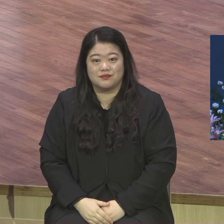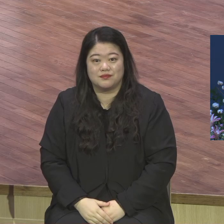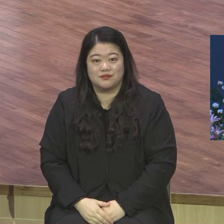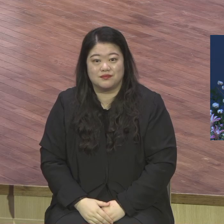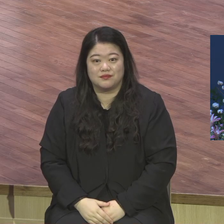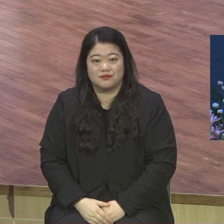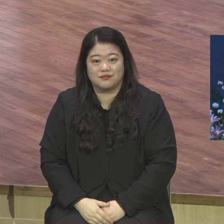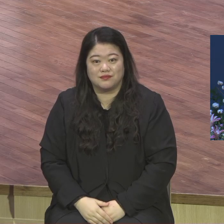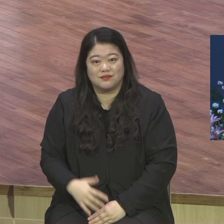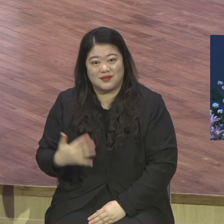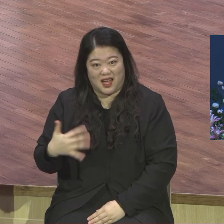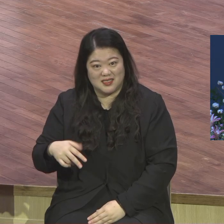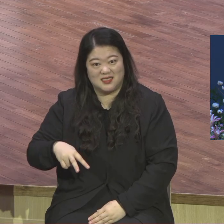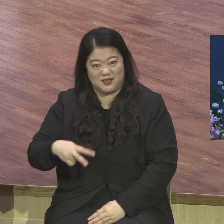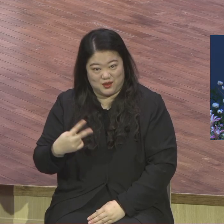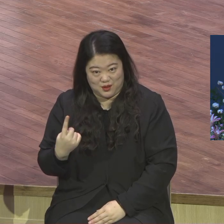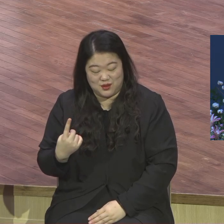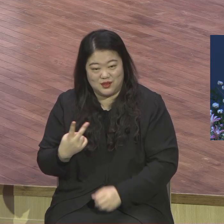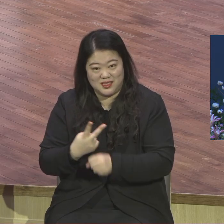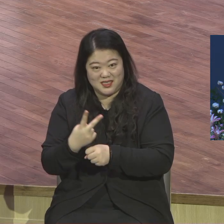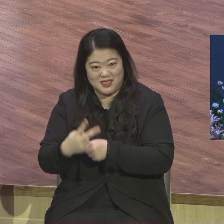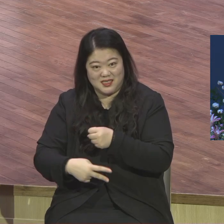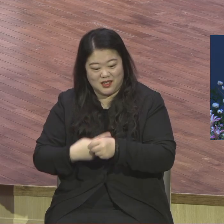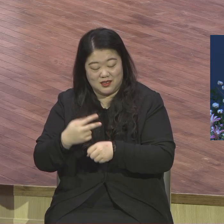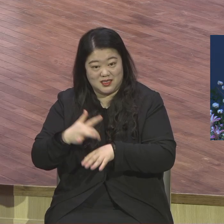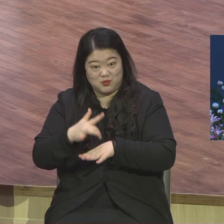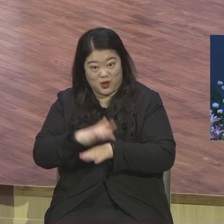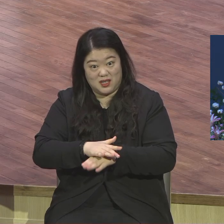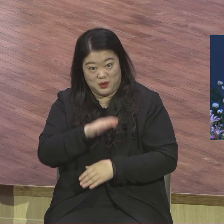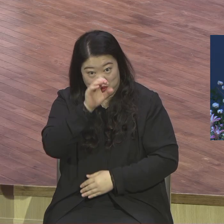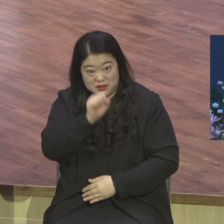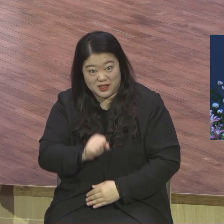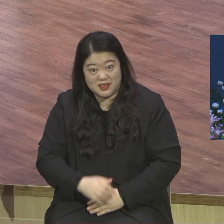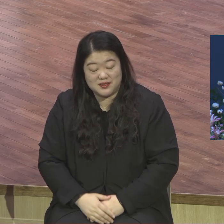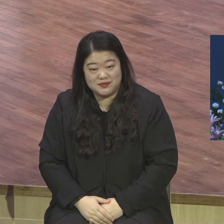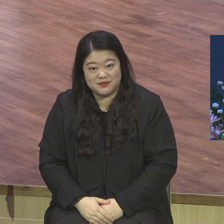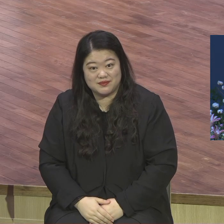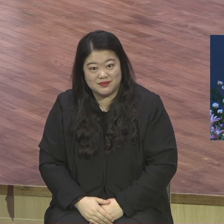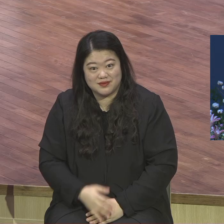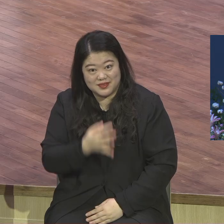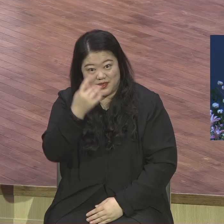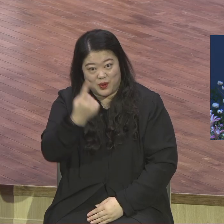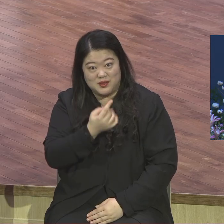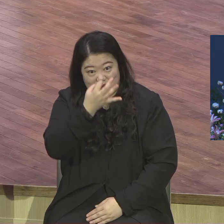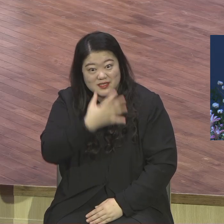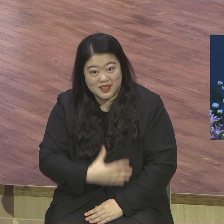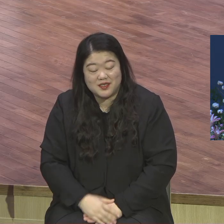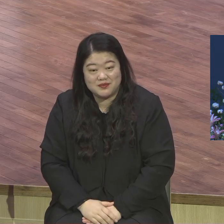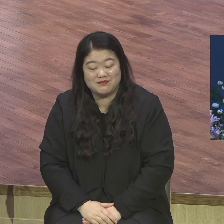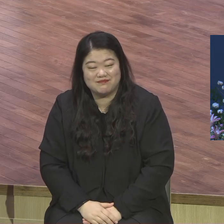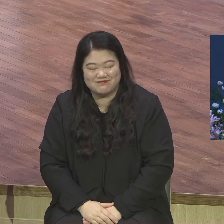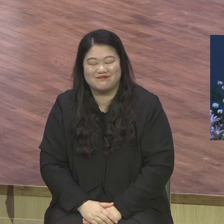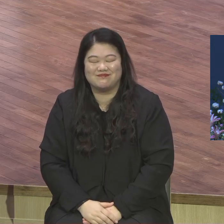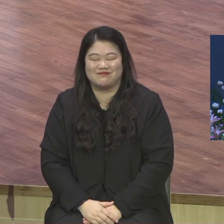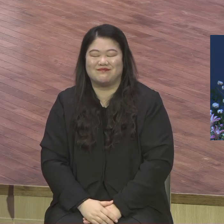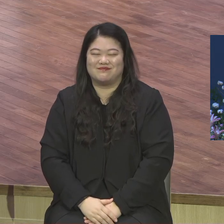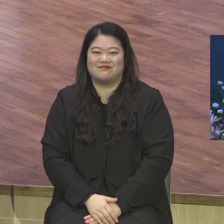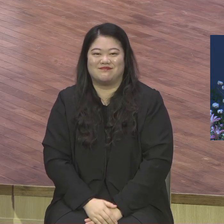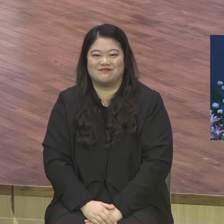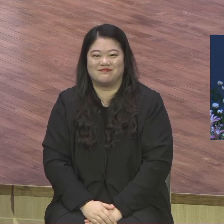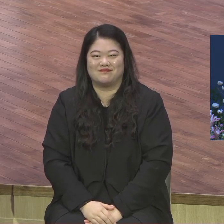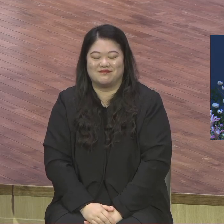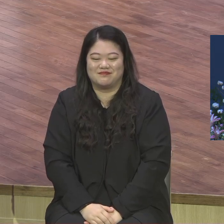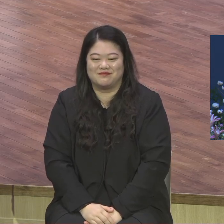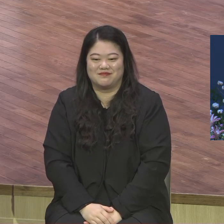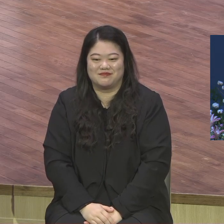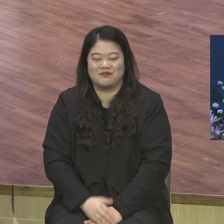아직도 2년 동안 이제 체질이 돼가지고 잘 못 나온다라는 말들을 하는데 온라인 예배드리는 성도들